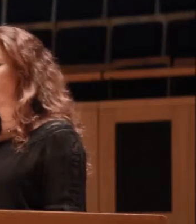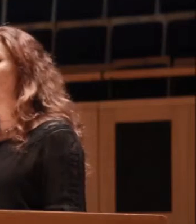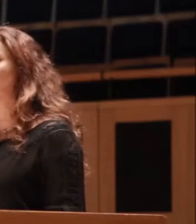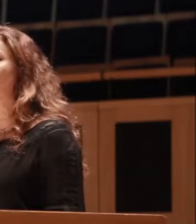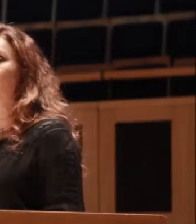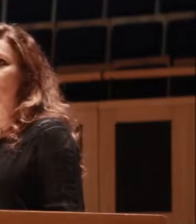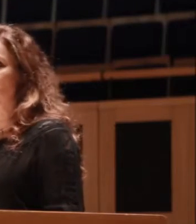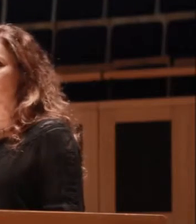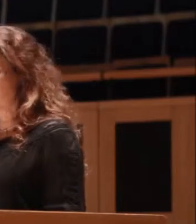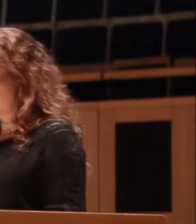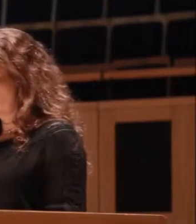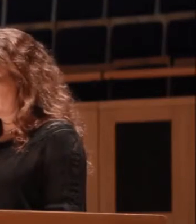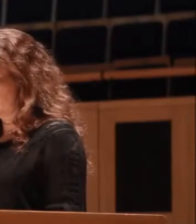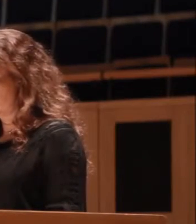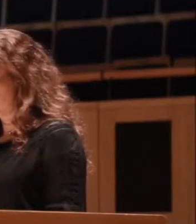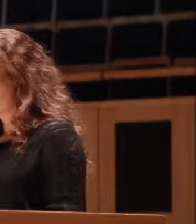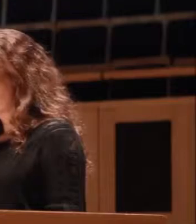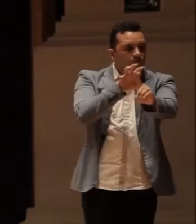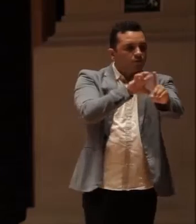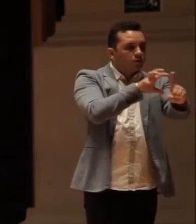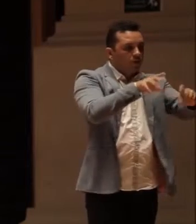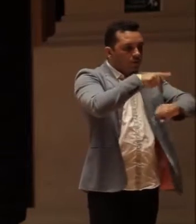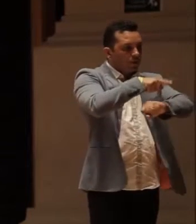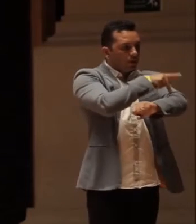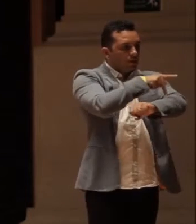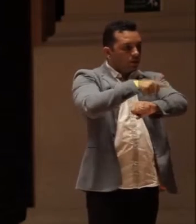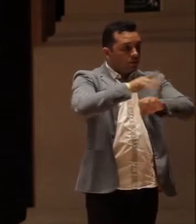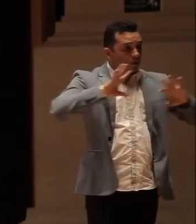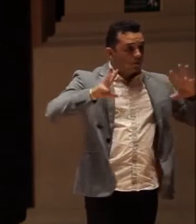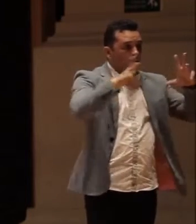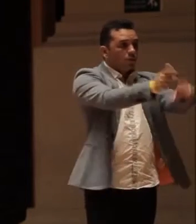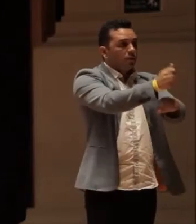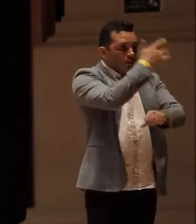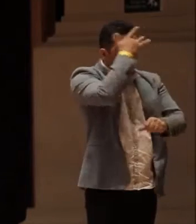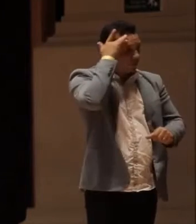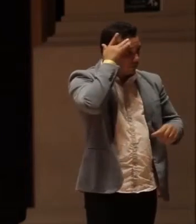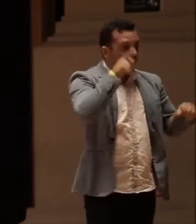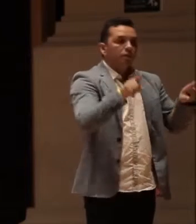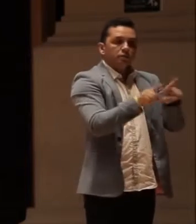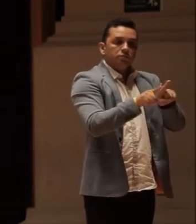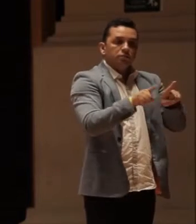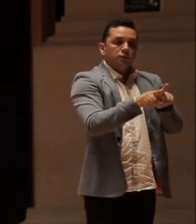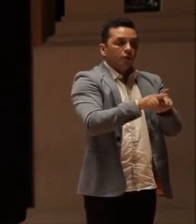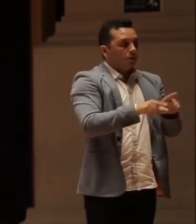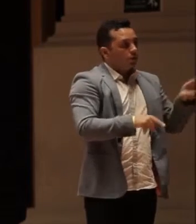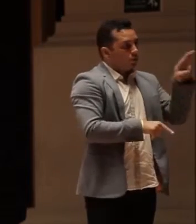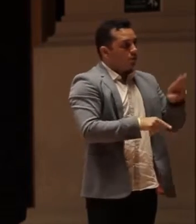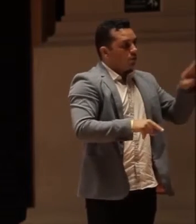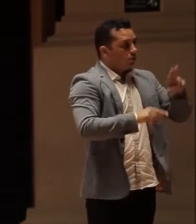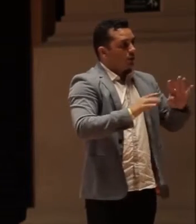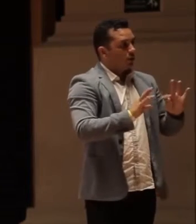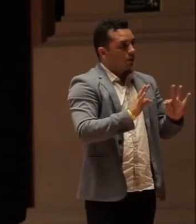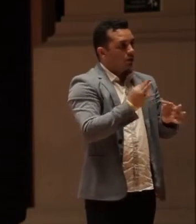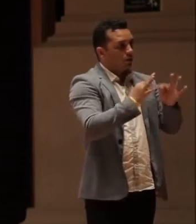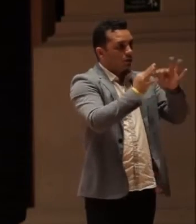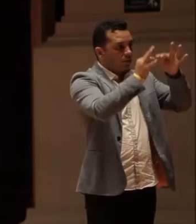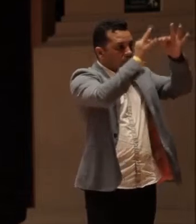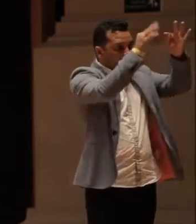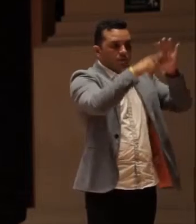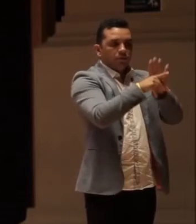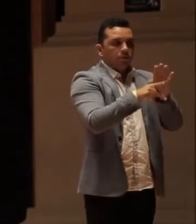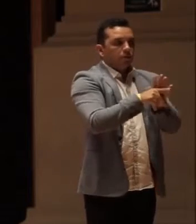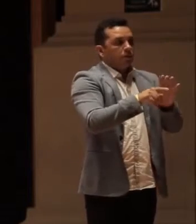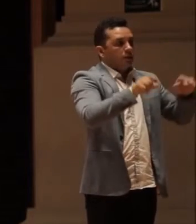efeito pedagógico a todos os envolvidos. Há ainda o uso da tecnologia do